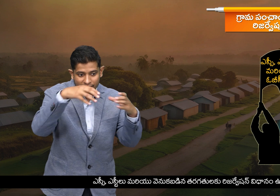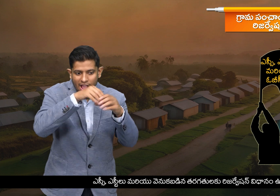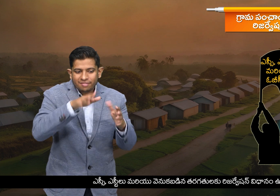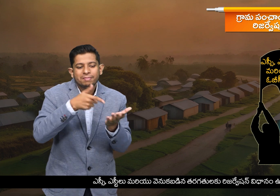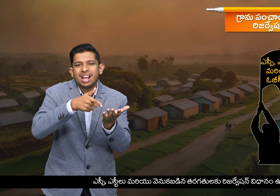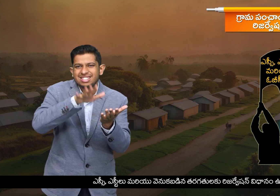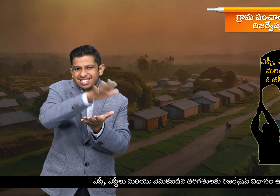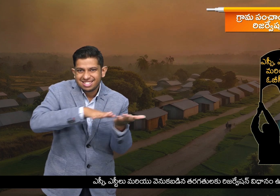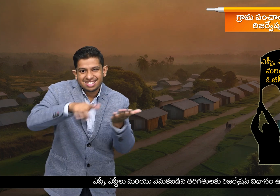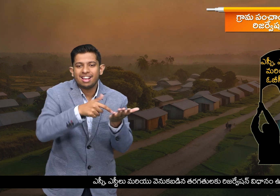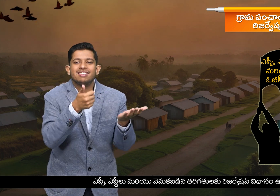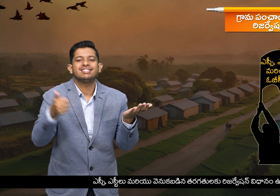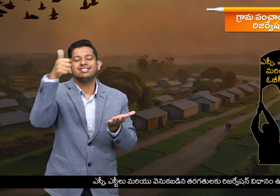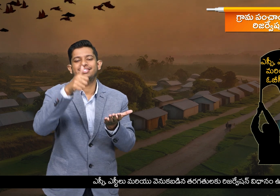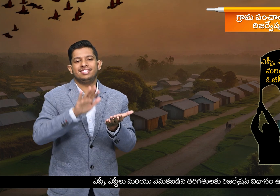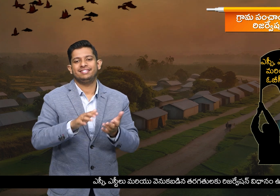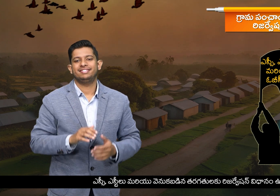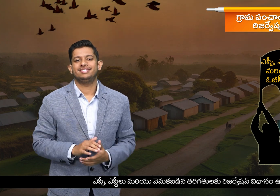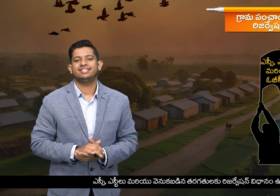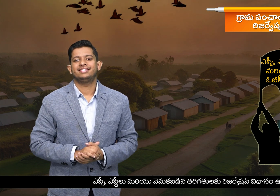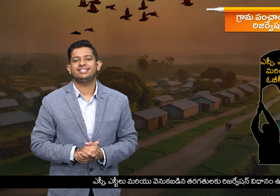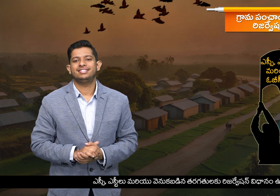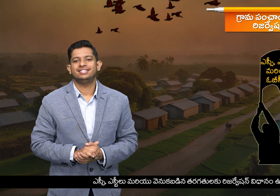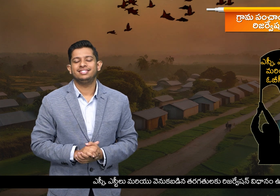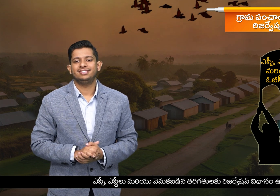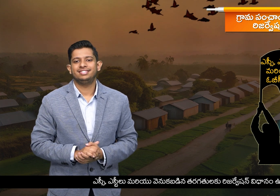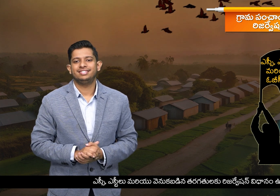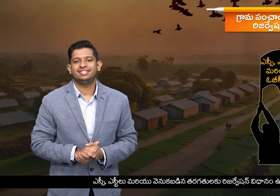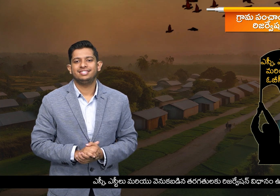వెనుకబడిన తరగతులకు రిజర్వేషన్ల విధానం ఉంది.